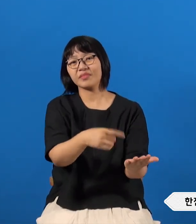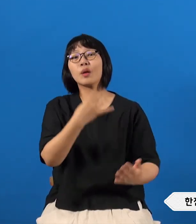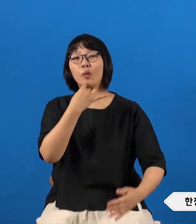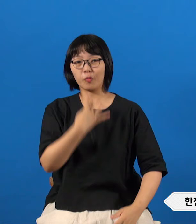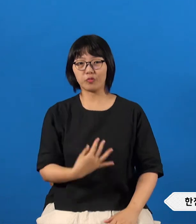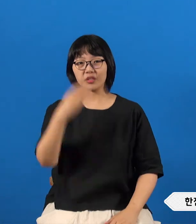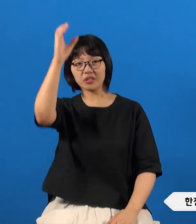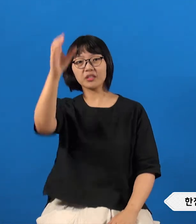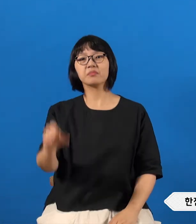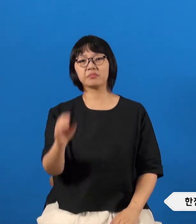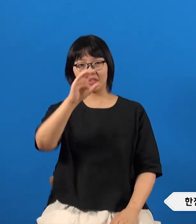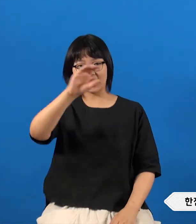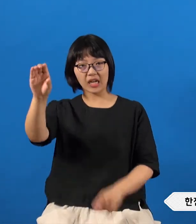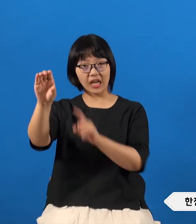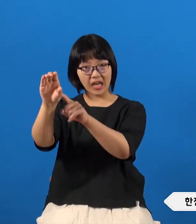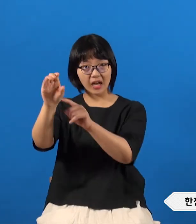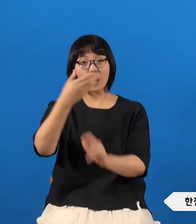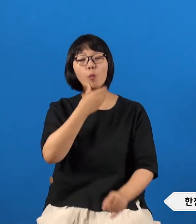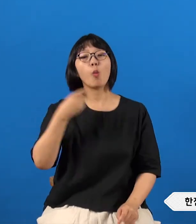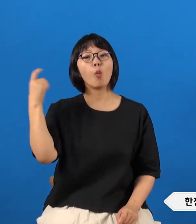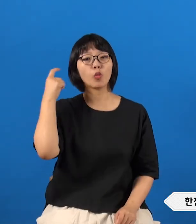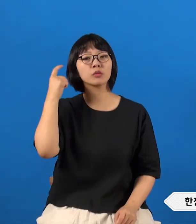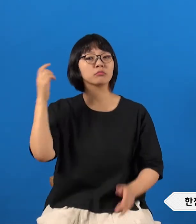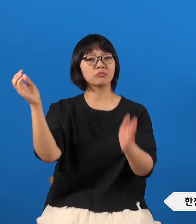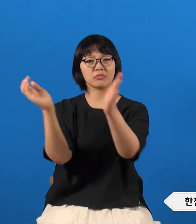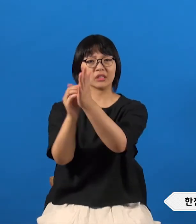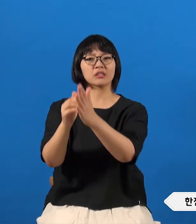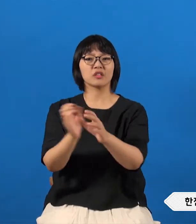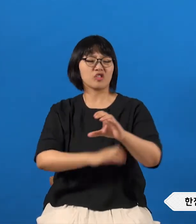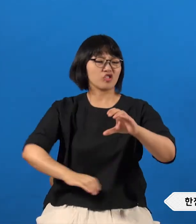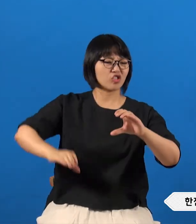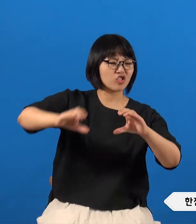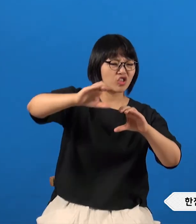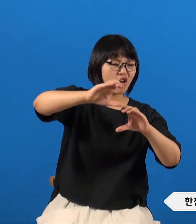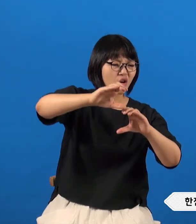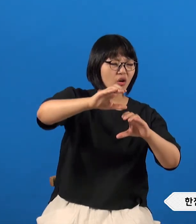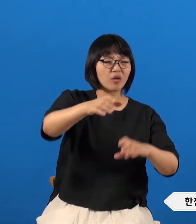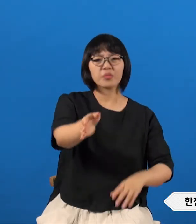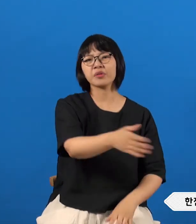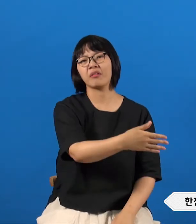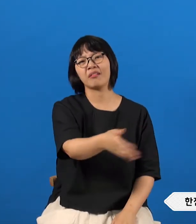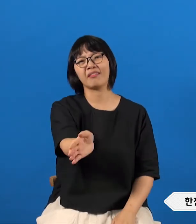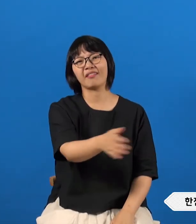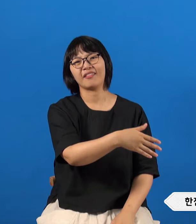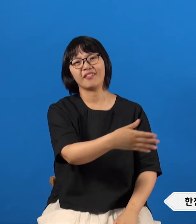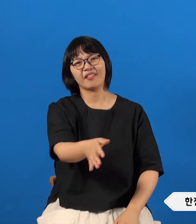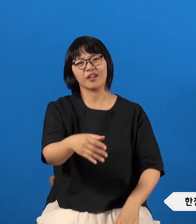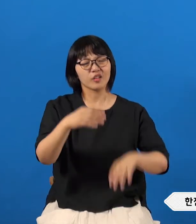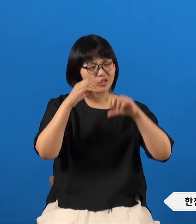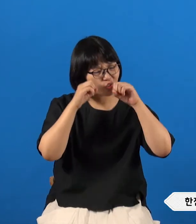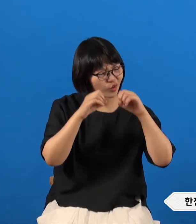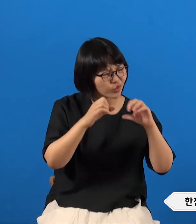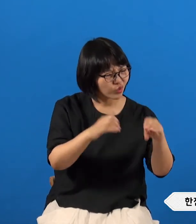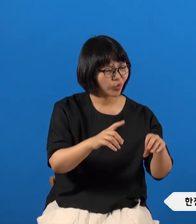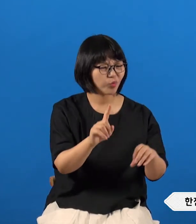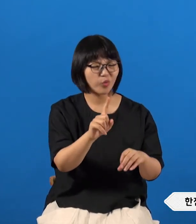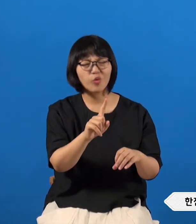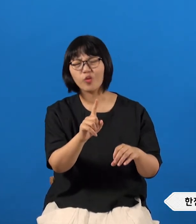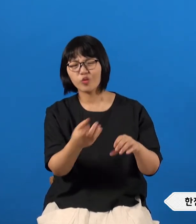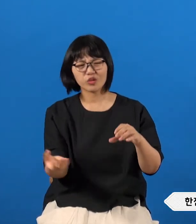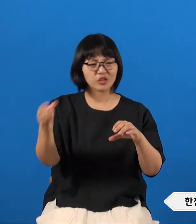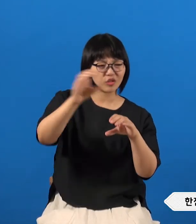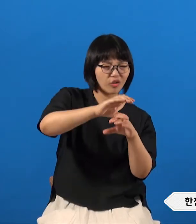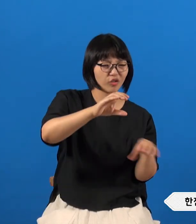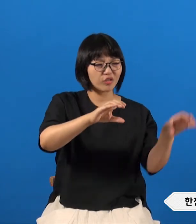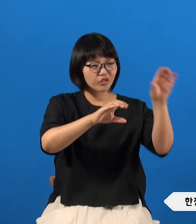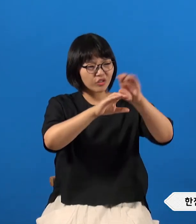십자가, 복음, 그거 말고 어떤 것이라도 덧붙이면, 거기다가 전도를 덧붙이든지 뭘 덧붙이든